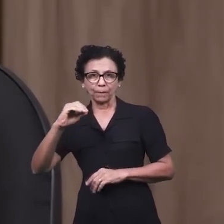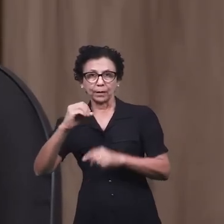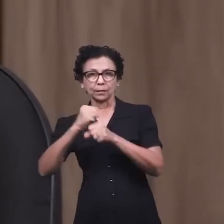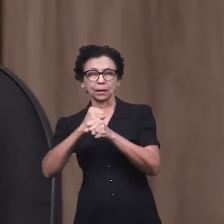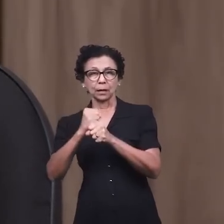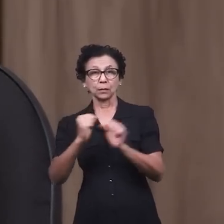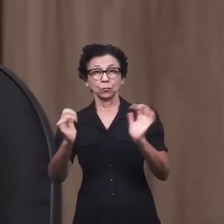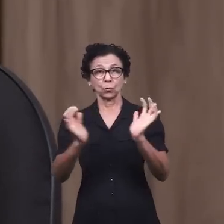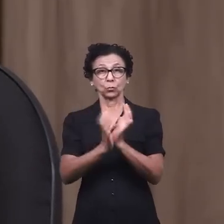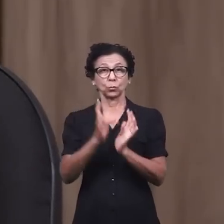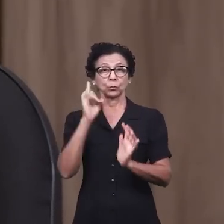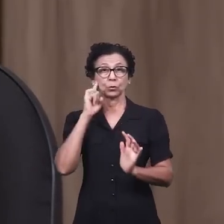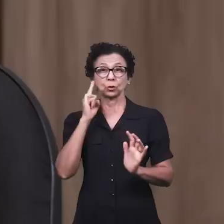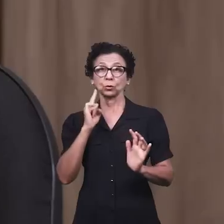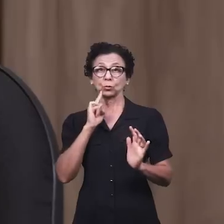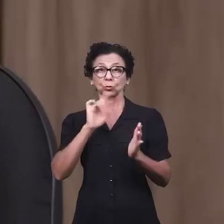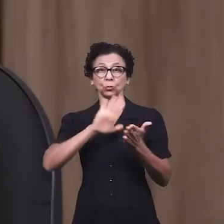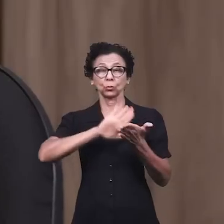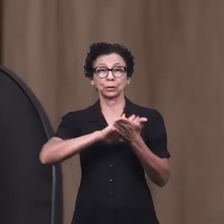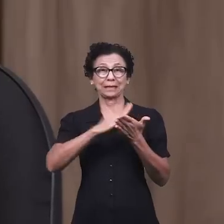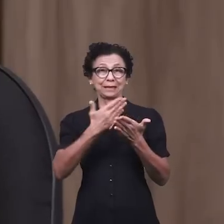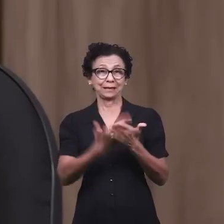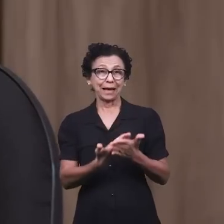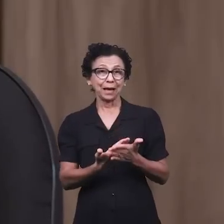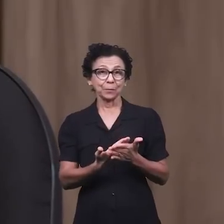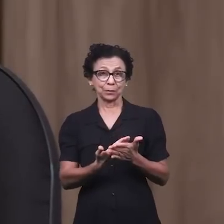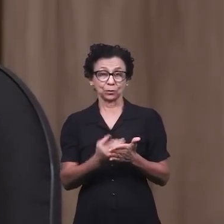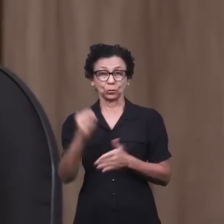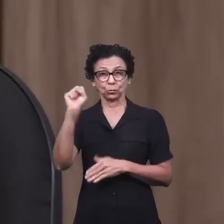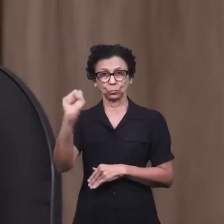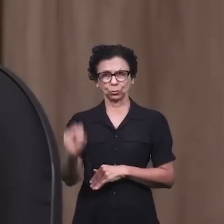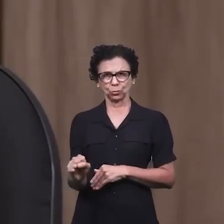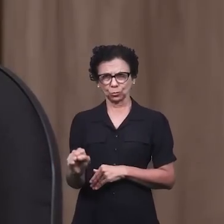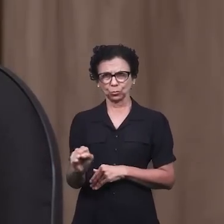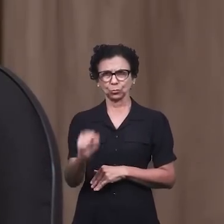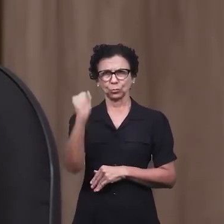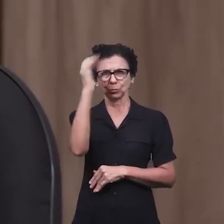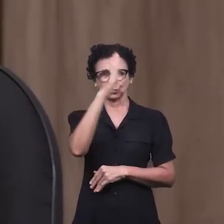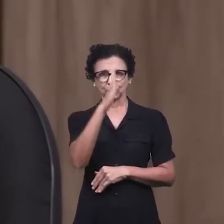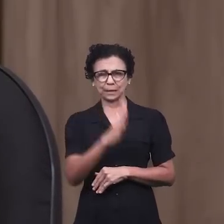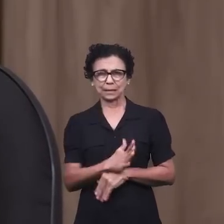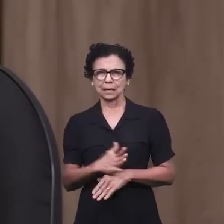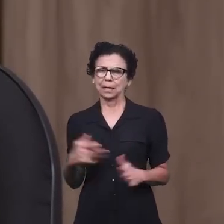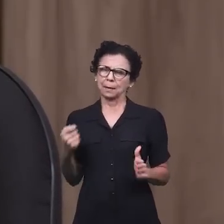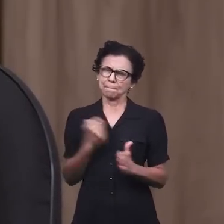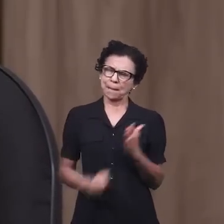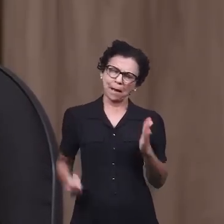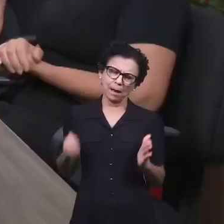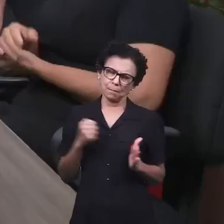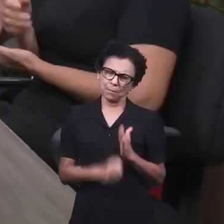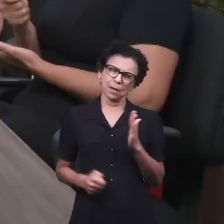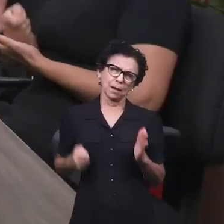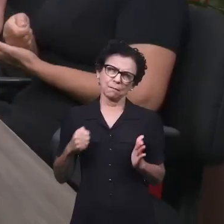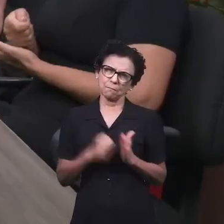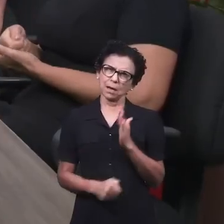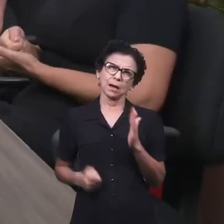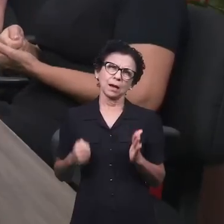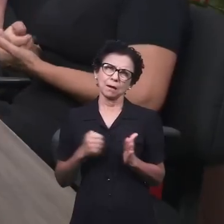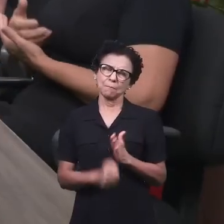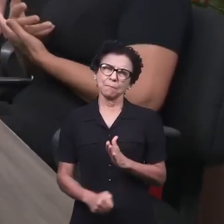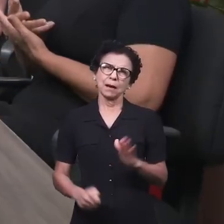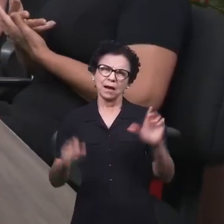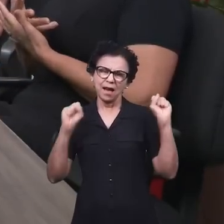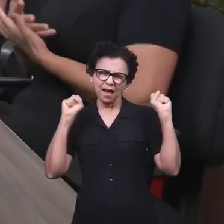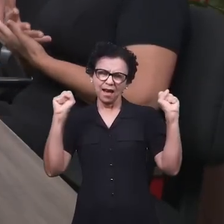de surdos intérpretes lá na região sul do nosso país, eles começaram a batalhar, né? Querendo